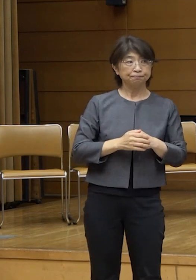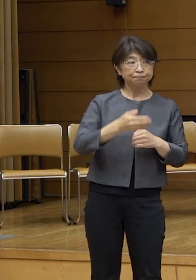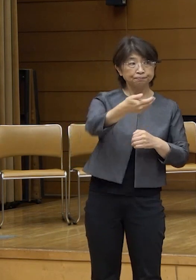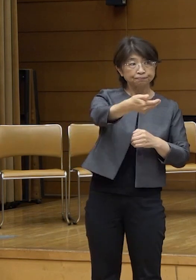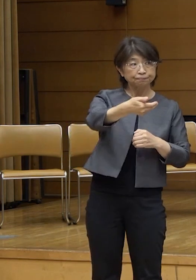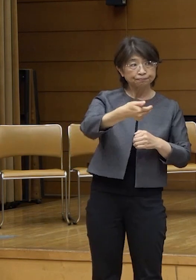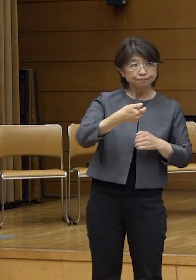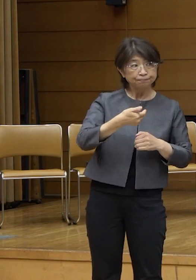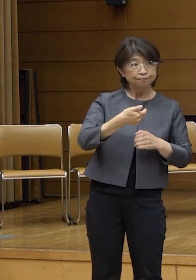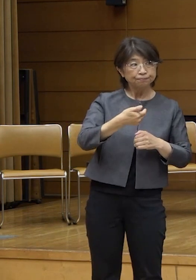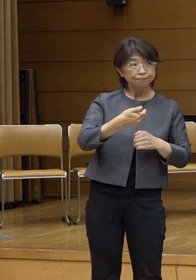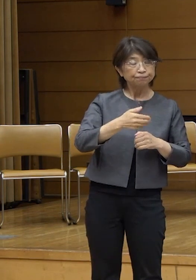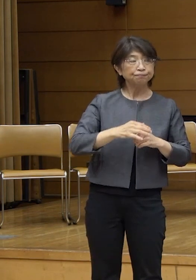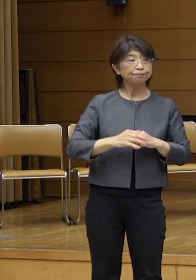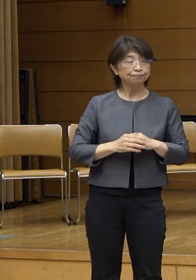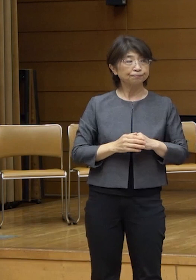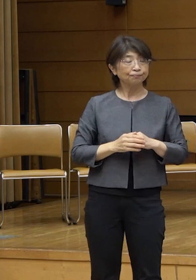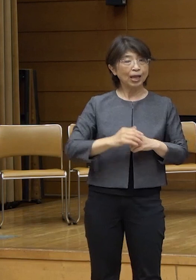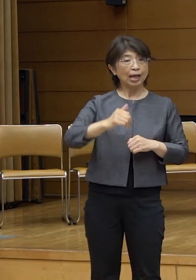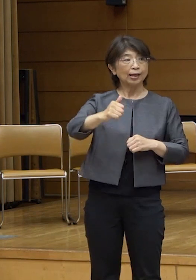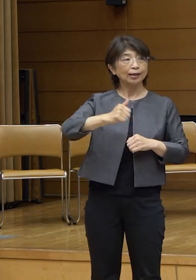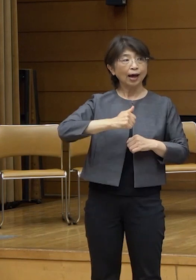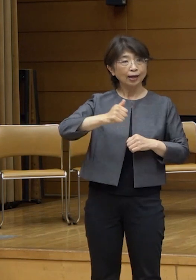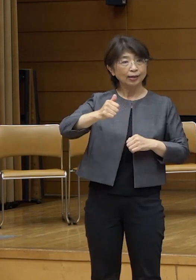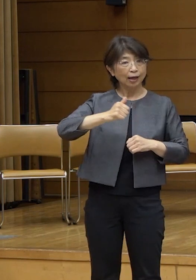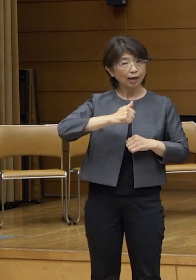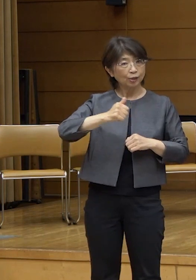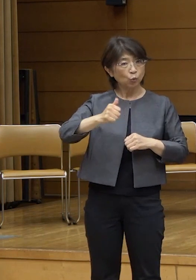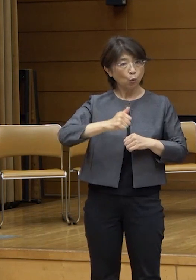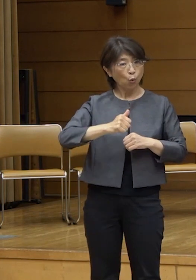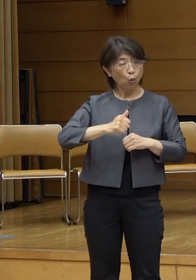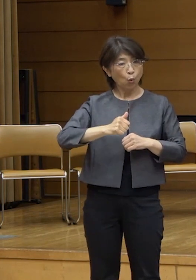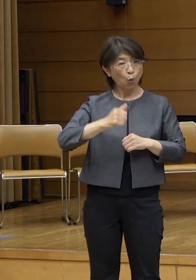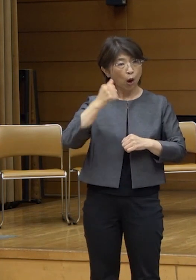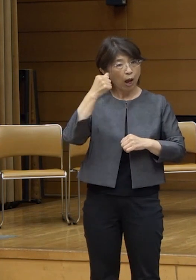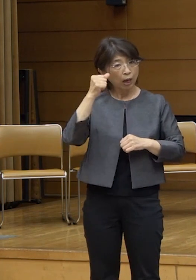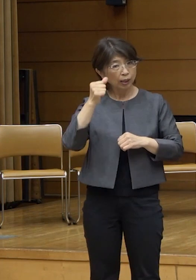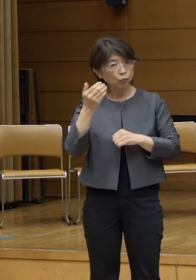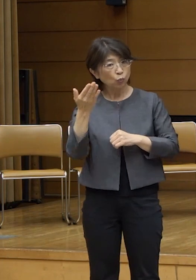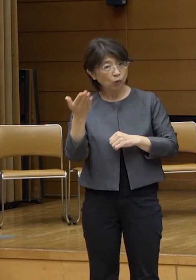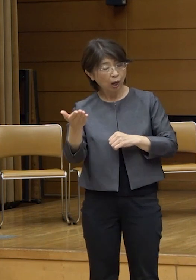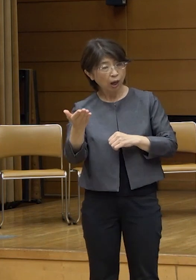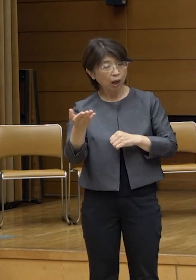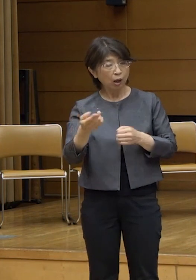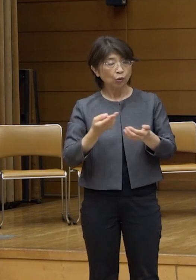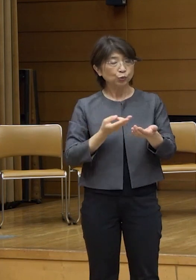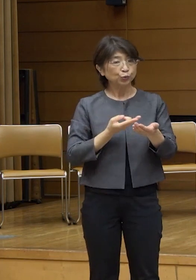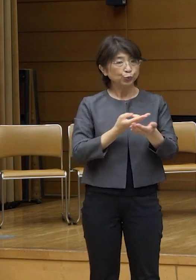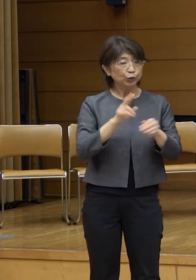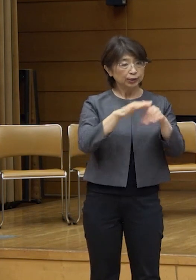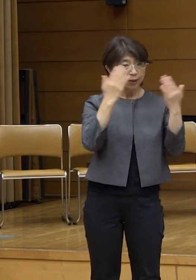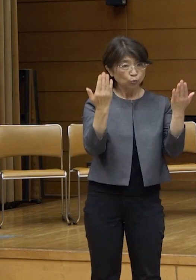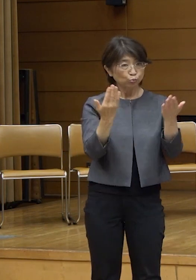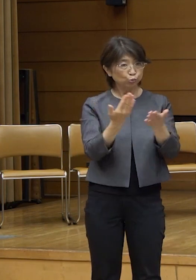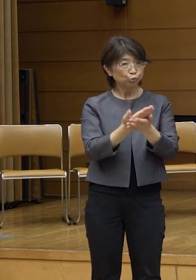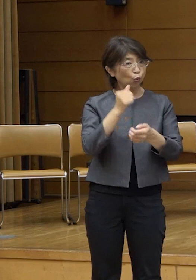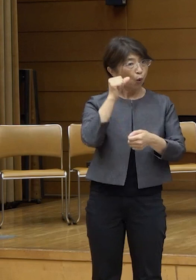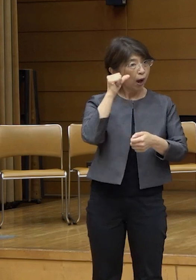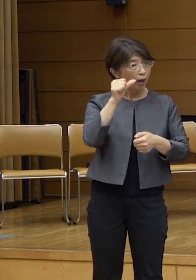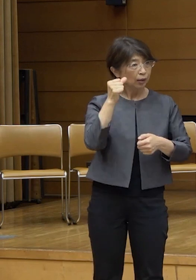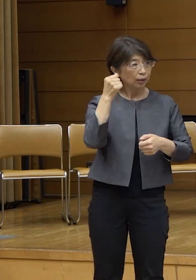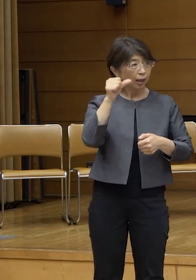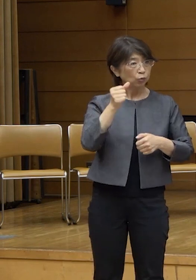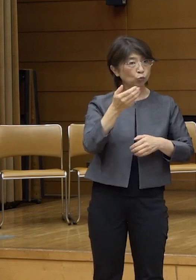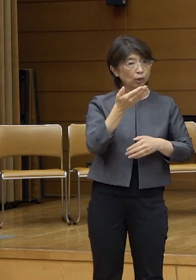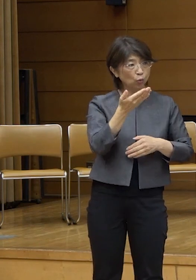ね、外来の方のアンケートじゃないかなと思うんですが、入院全体、まあね、病床も埼玉県のワ